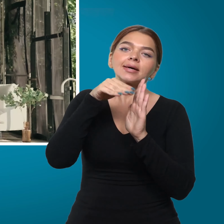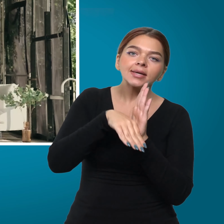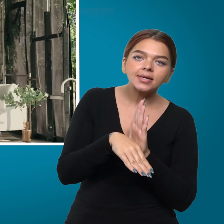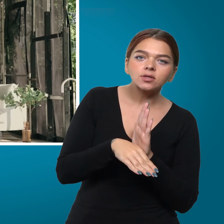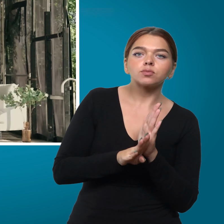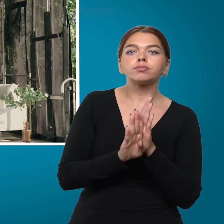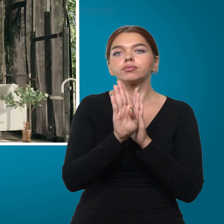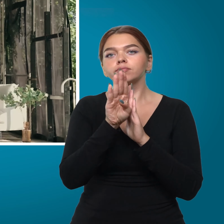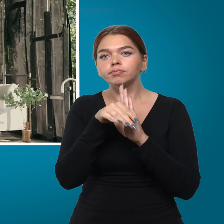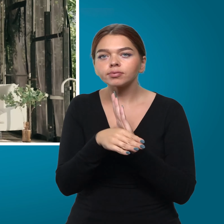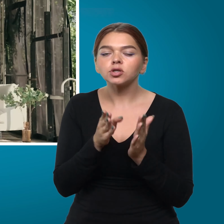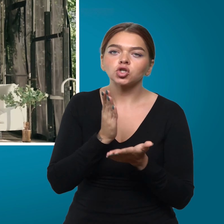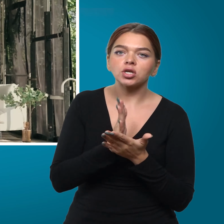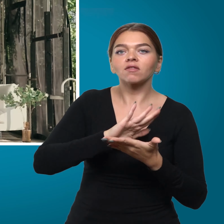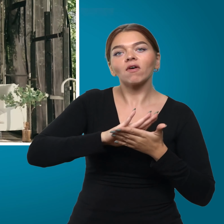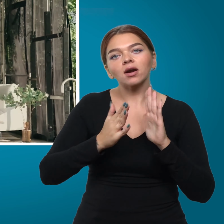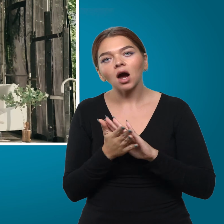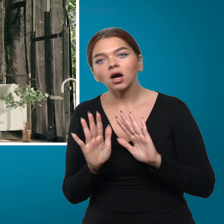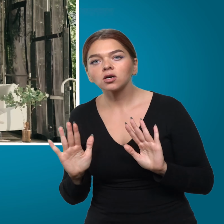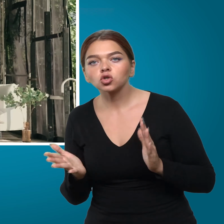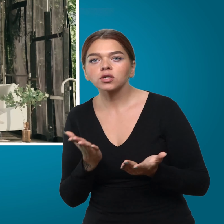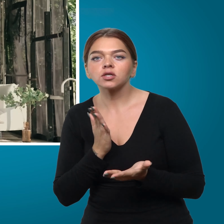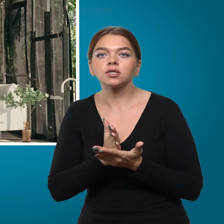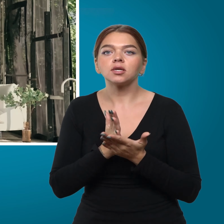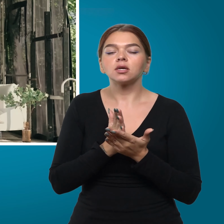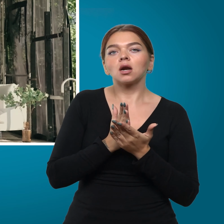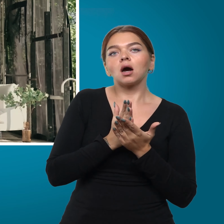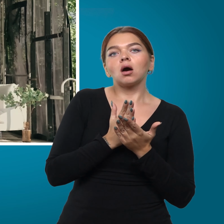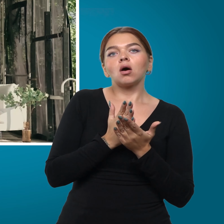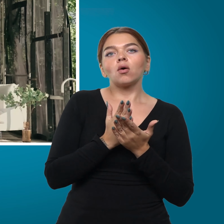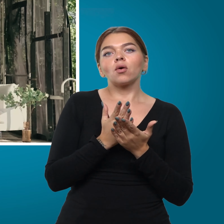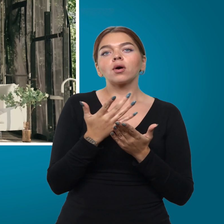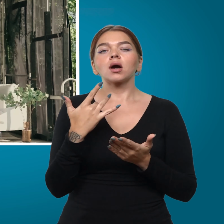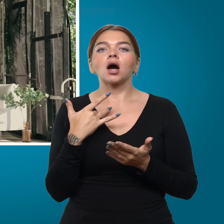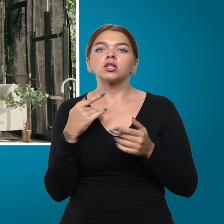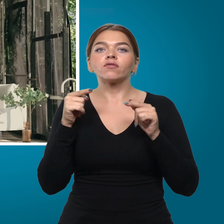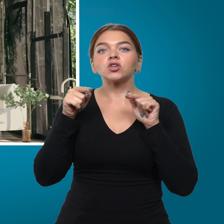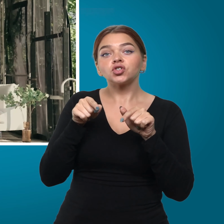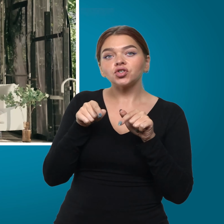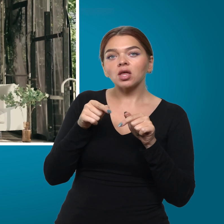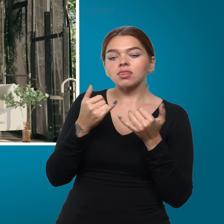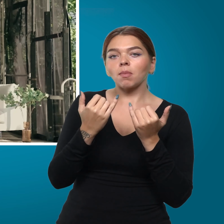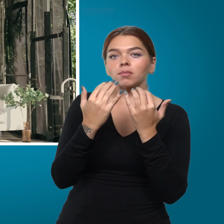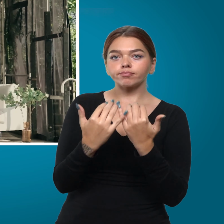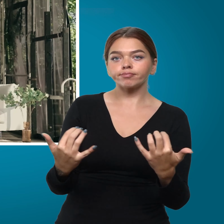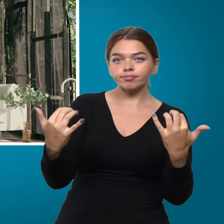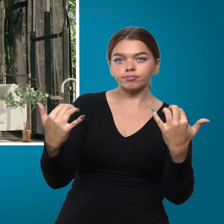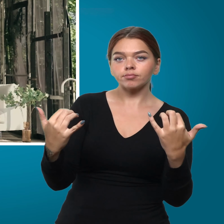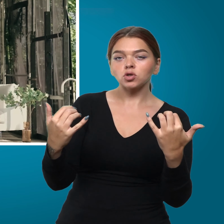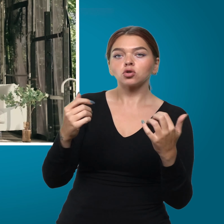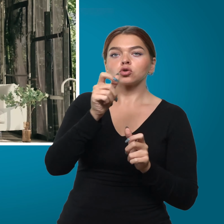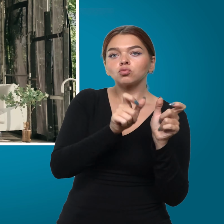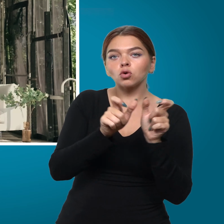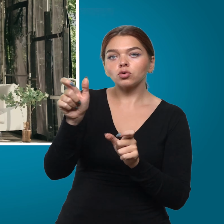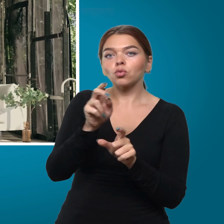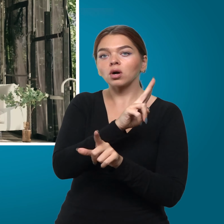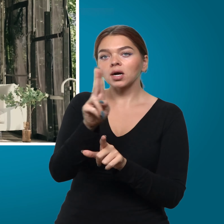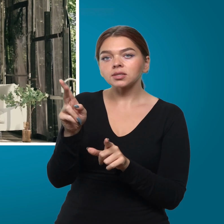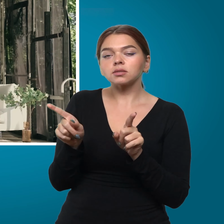rašytojo, rašytojos rutina, vis tiek juk joje yra ir krizių, turi būti kažkokia tai tvarka, ar ne, ar